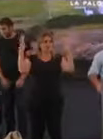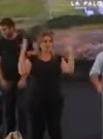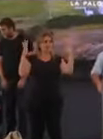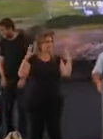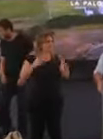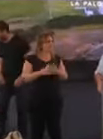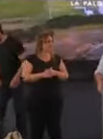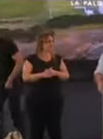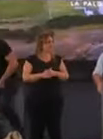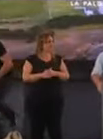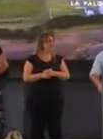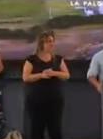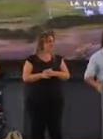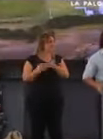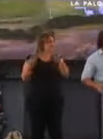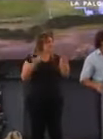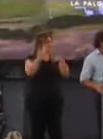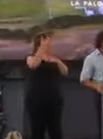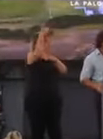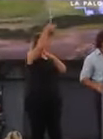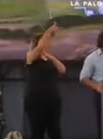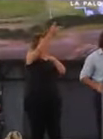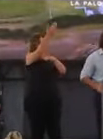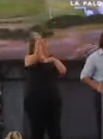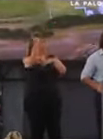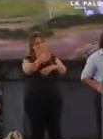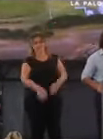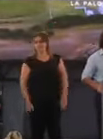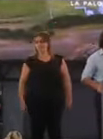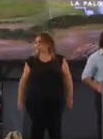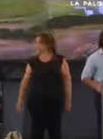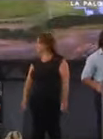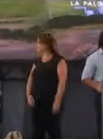Si les parece, a que nos filmen, ven Sebastián.